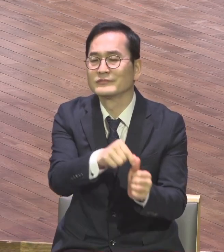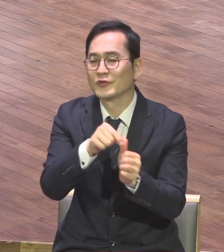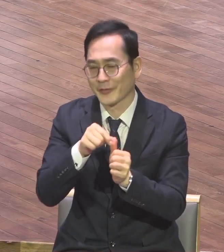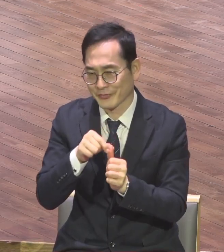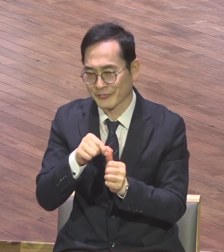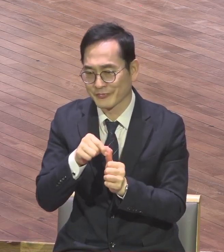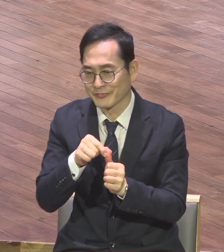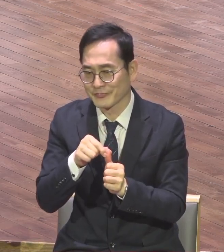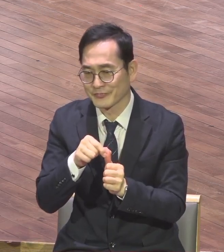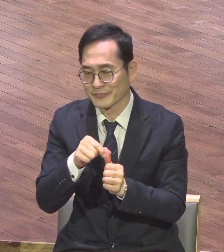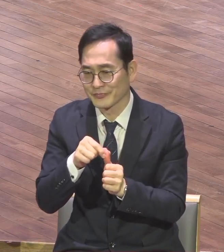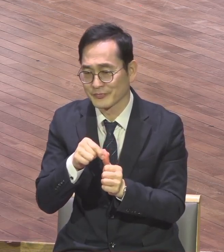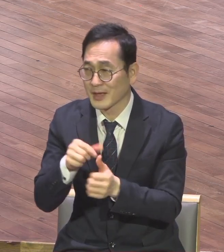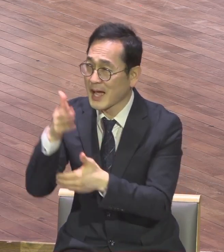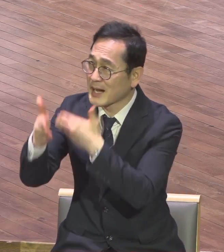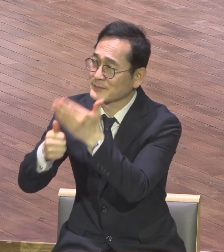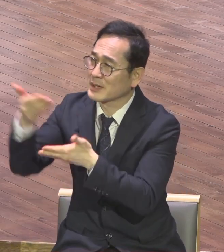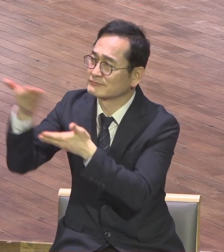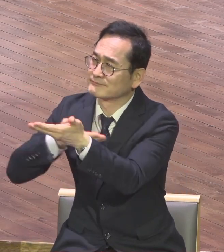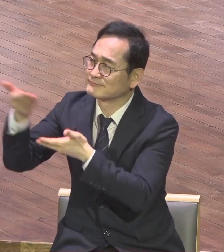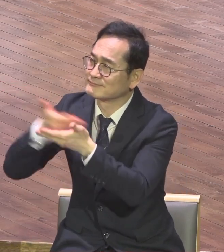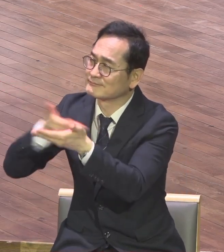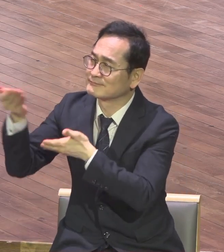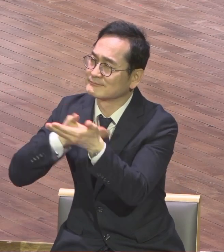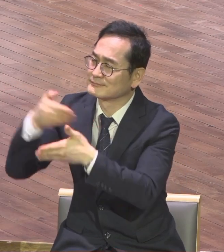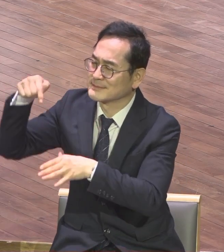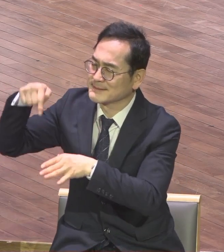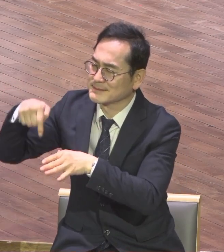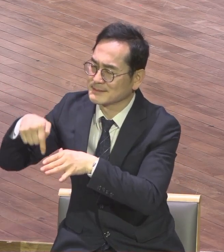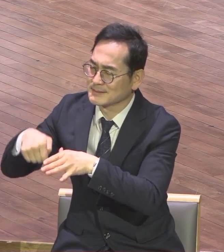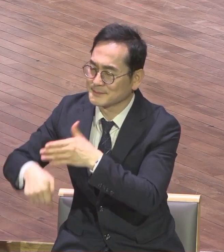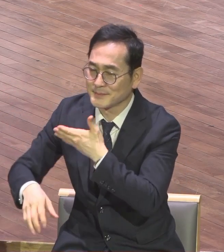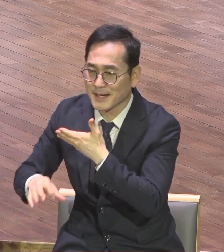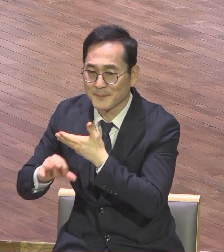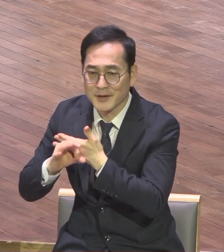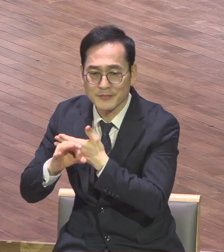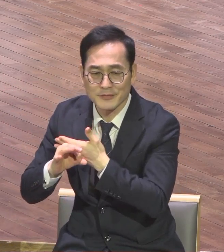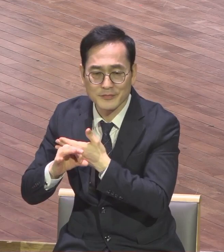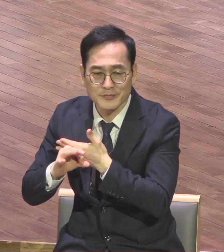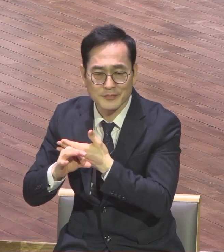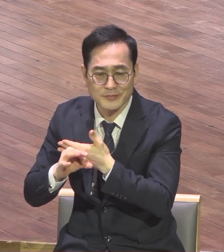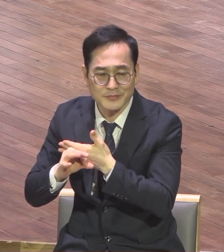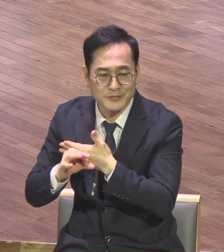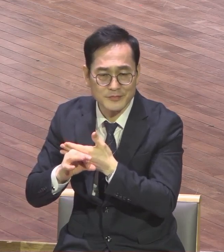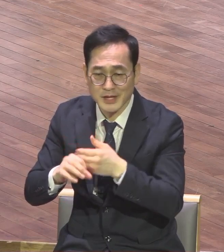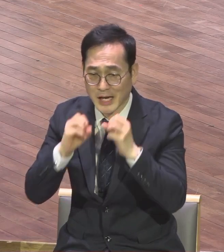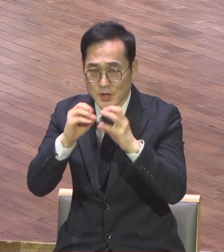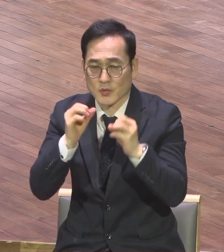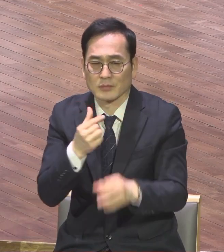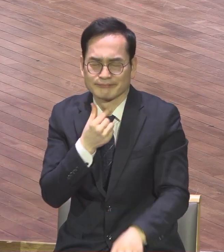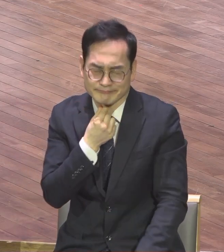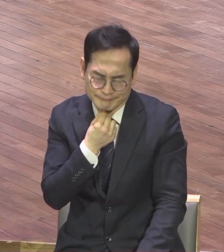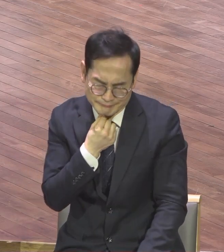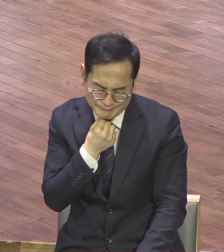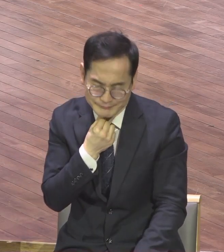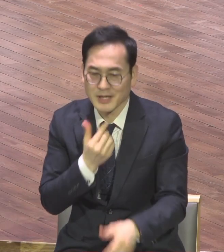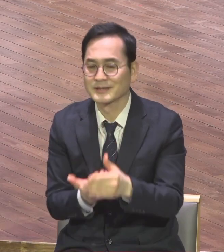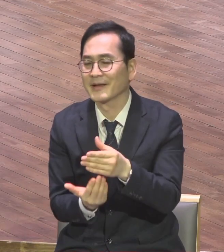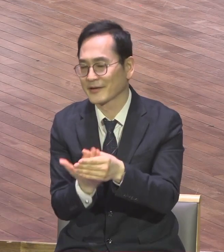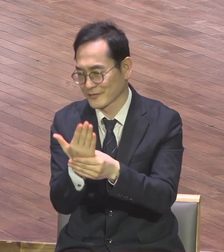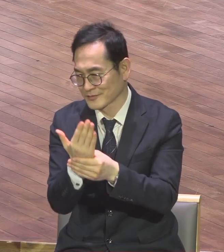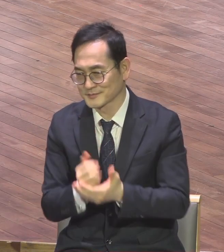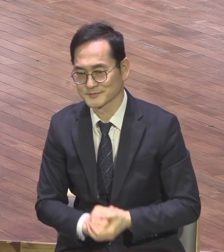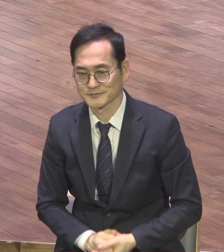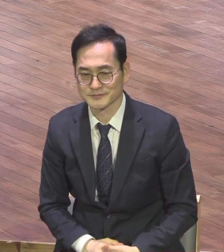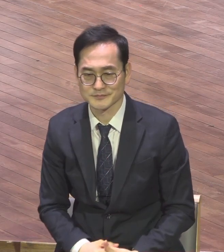주님과 깊이 소통하면 할수록 우리에게 더 강력한 뭐요 성교의 마음이 생기게 되어있어요. 성교의